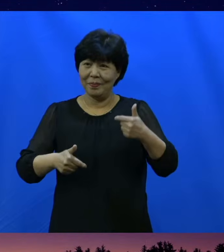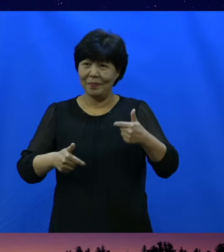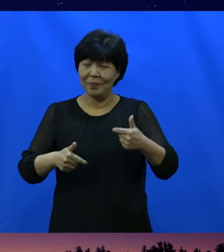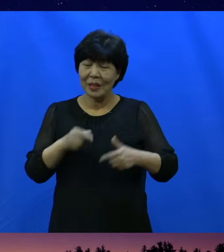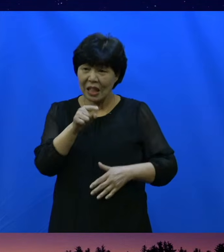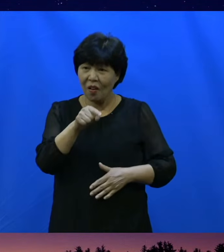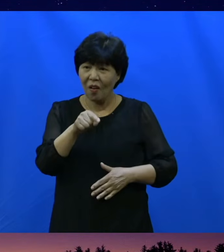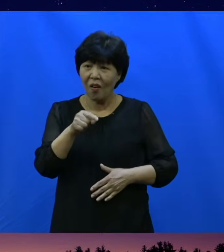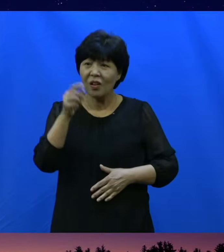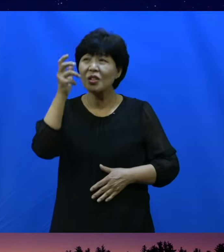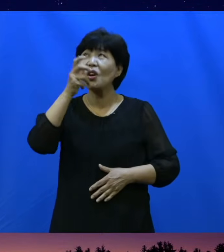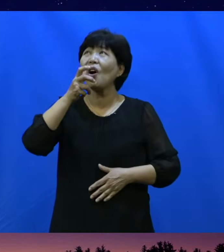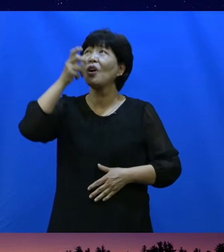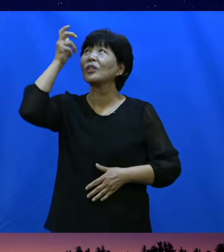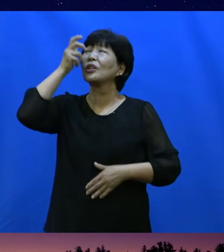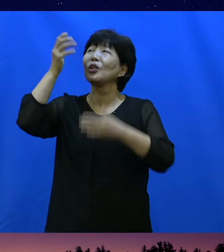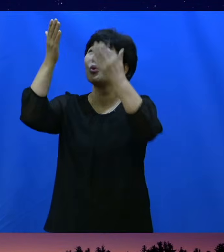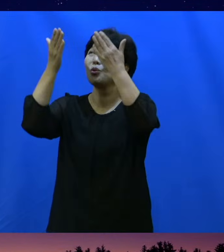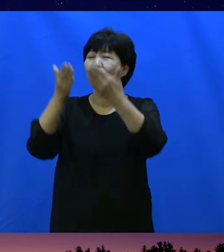주시는 선물이에요.